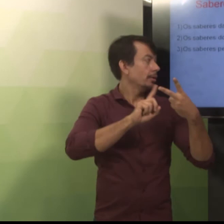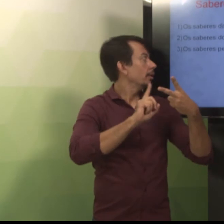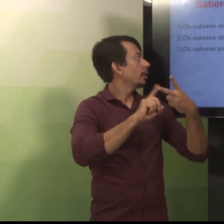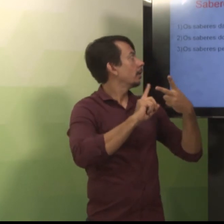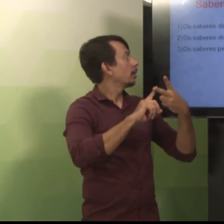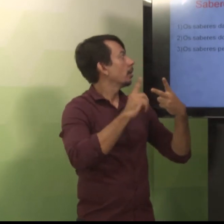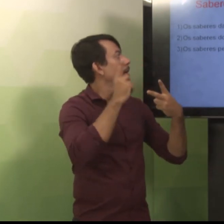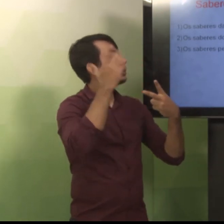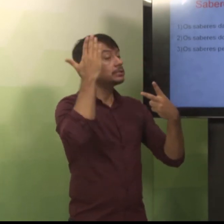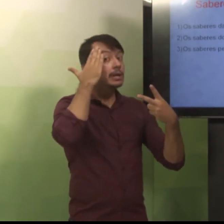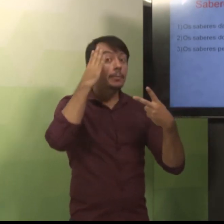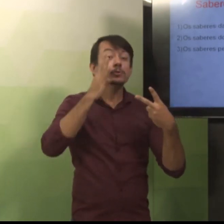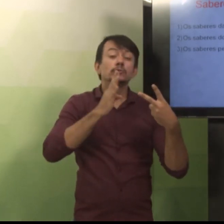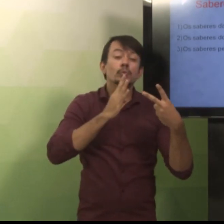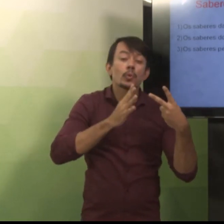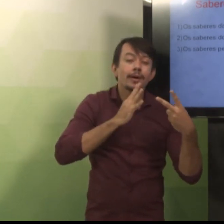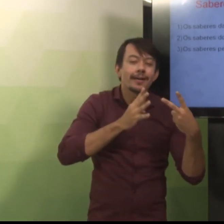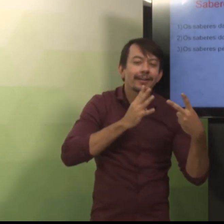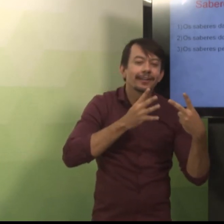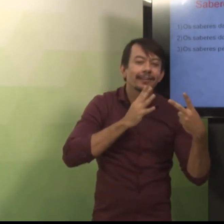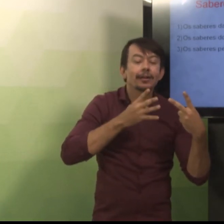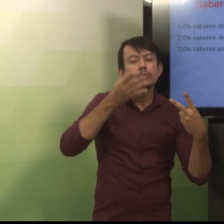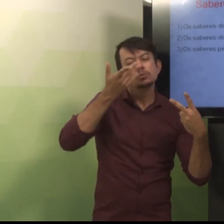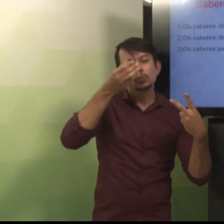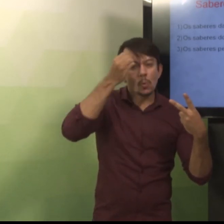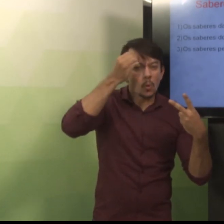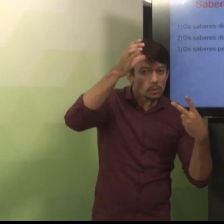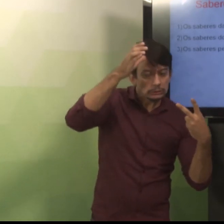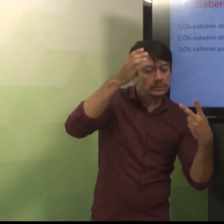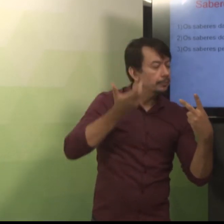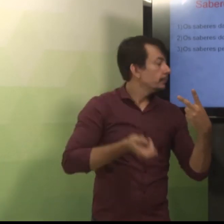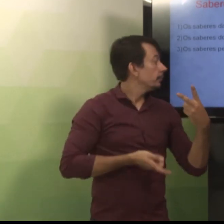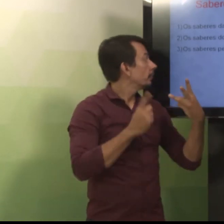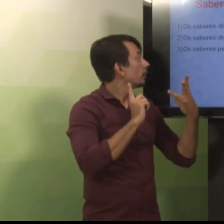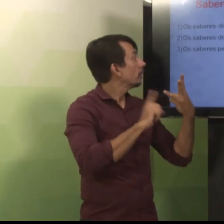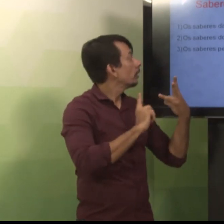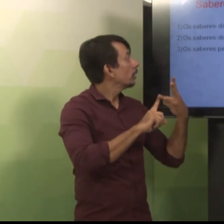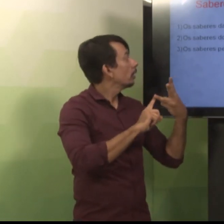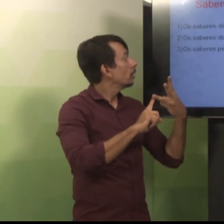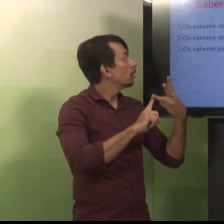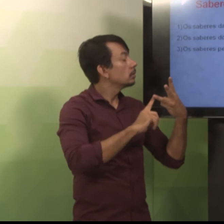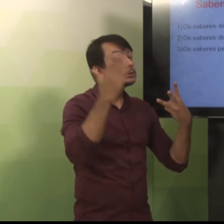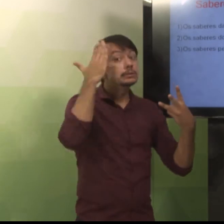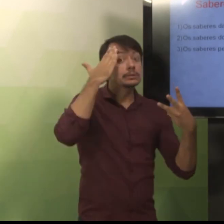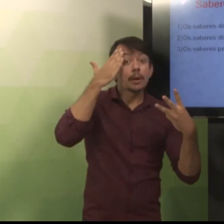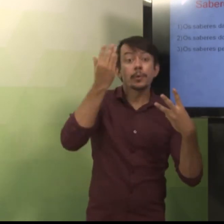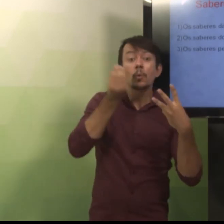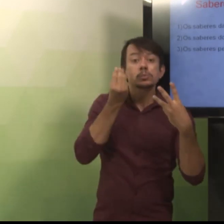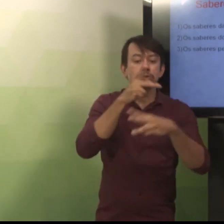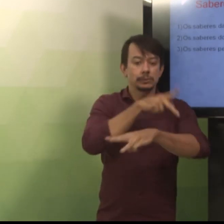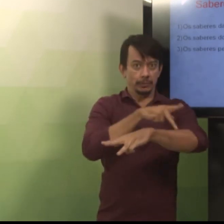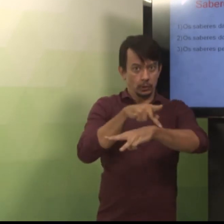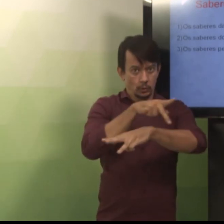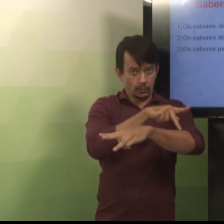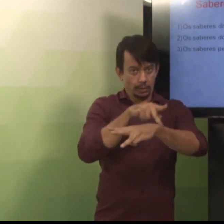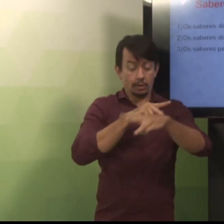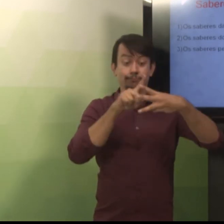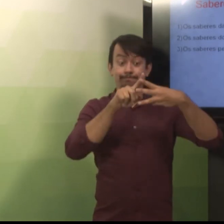saberes da experiência. O segundo, os saberes do conhecimento. E terceiro, os saberes